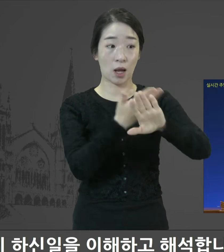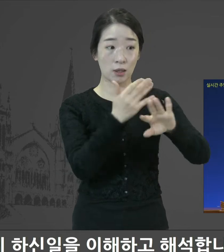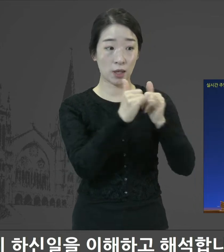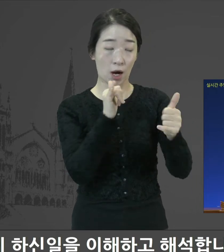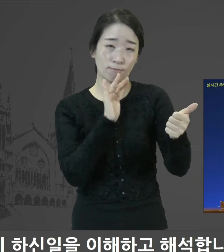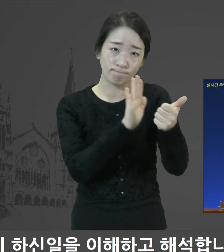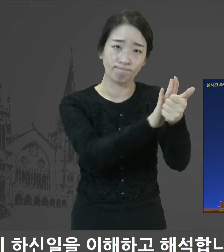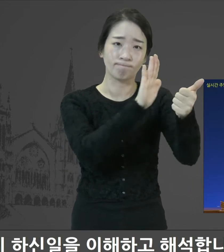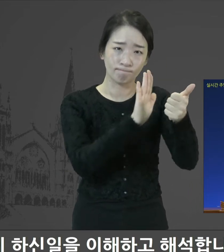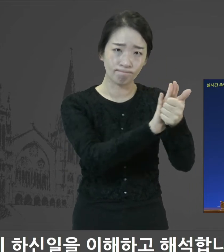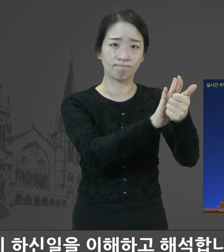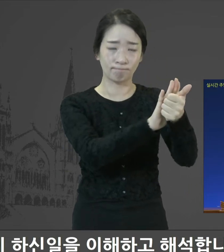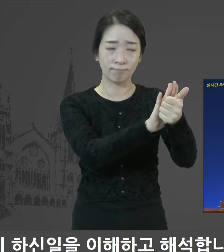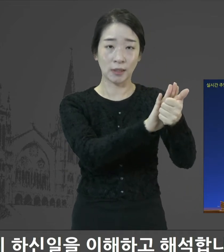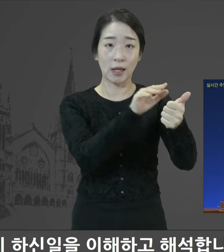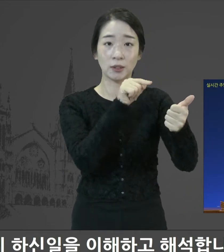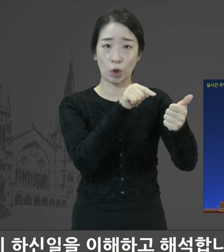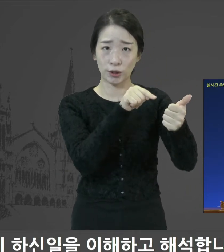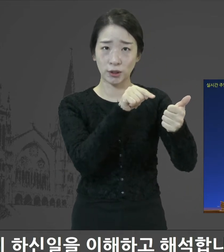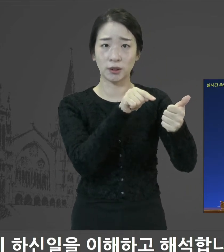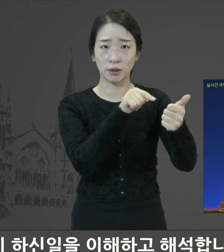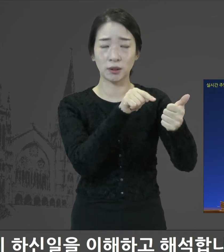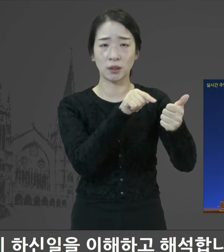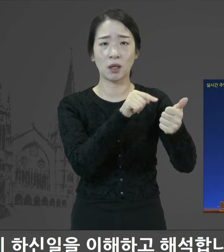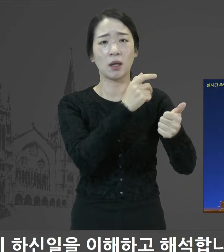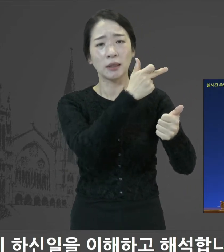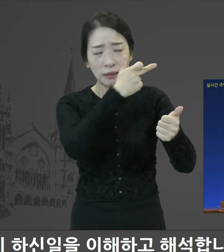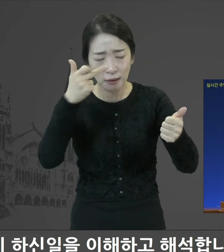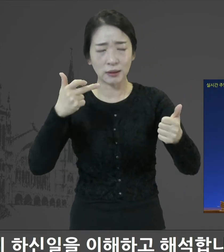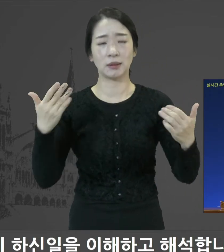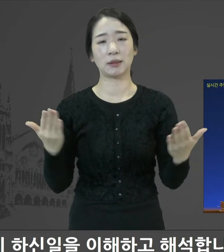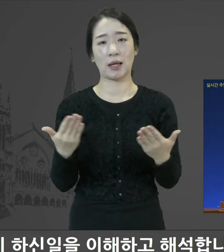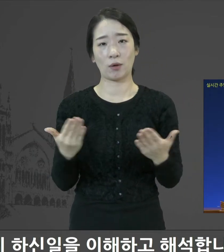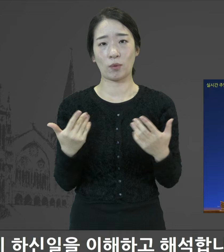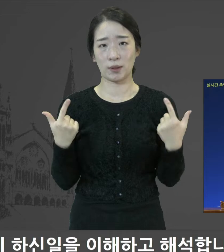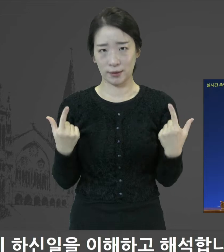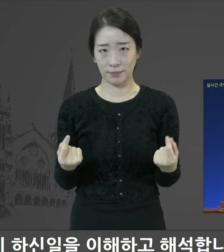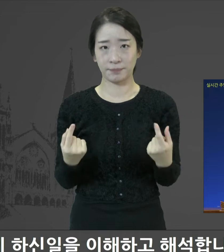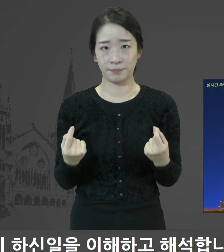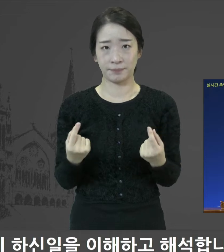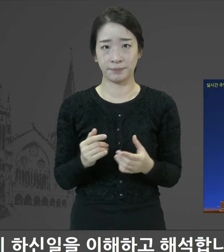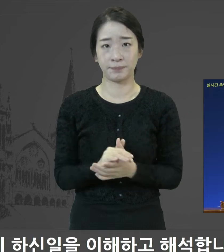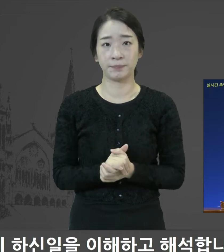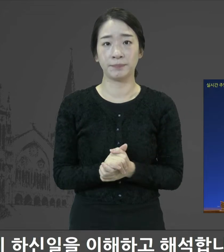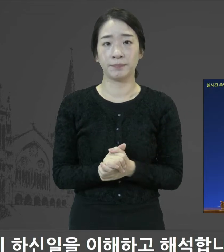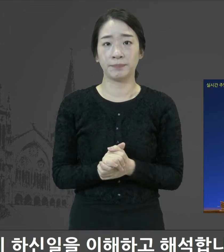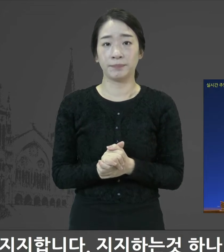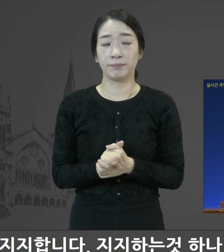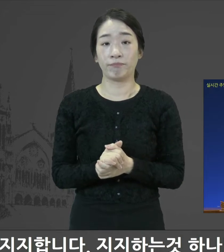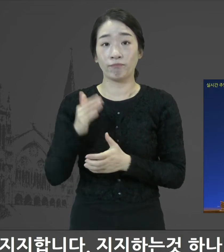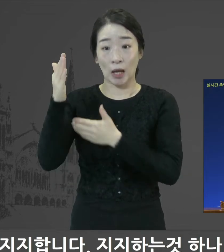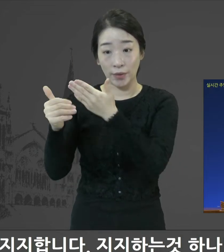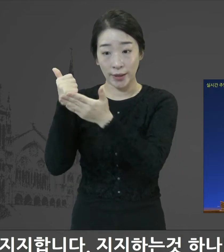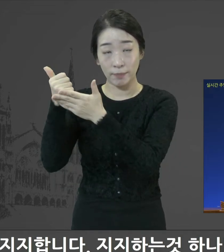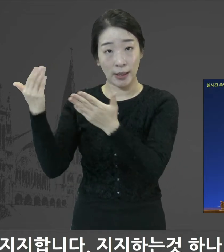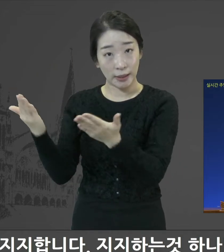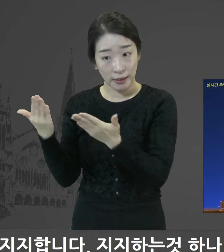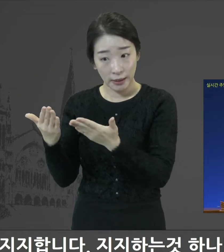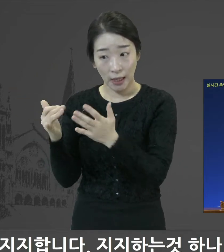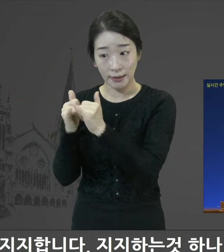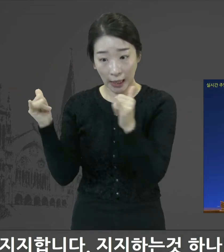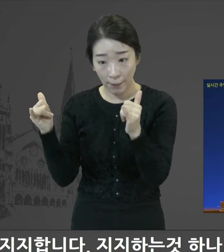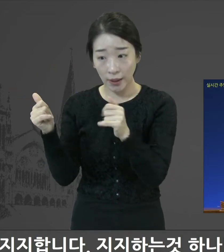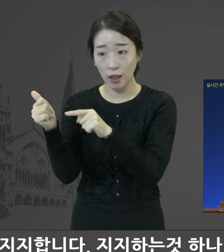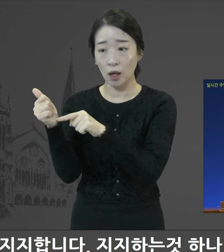특별히 하나님의 사람을 지지해 주는 것이 얼마나 큰 사역인 줄로 우리가 알아야 됩니다. 하나님의 일을 하는 사람에게